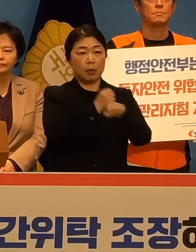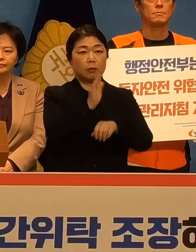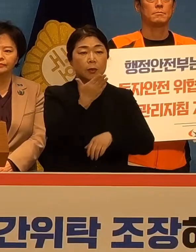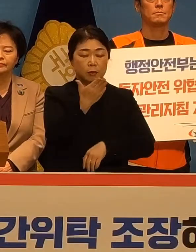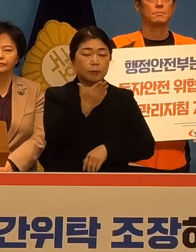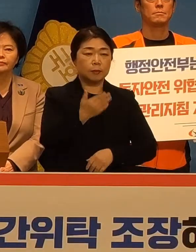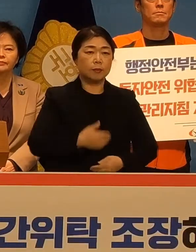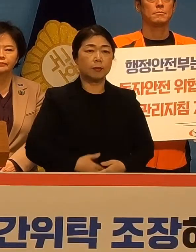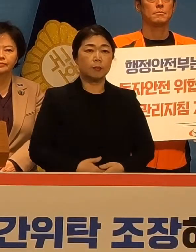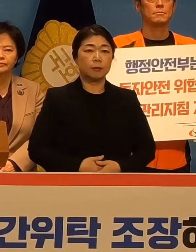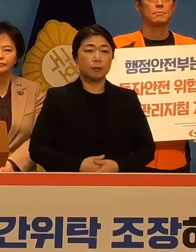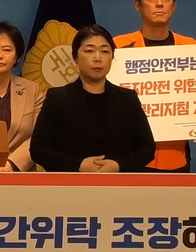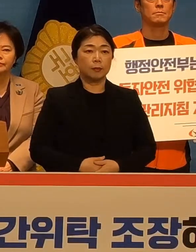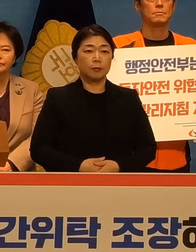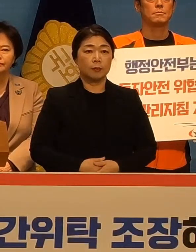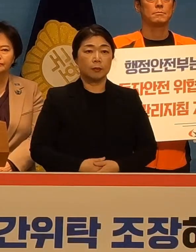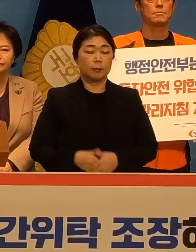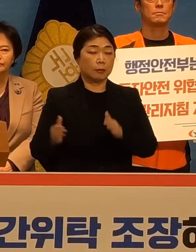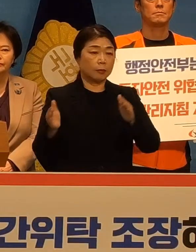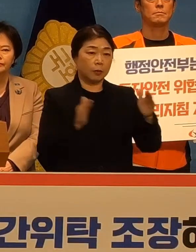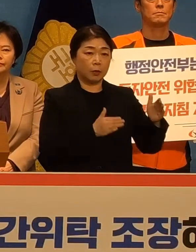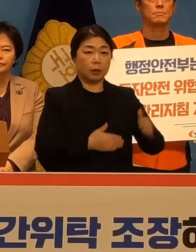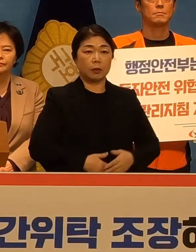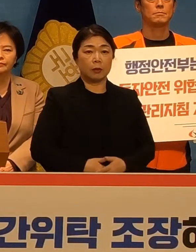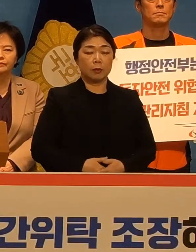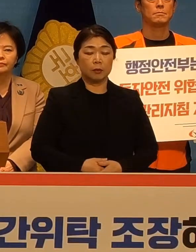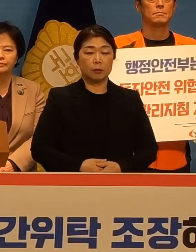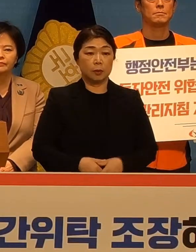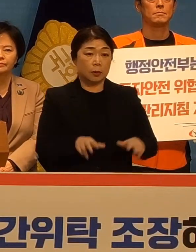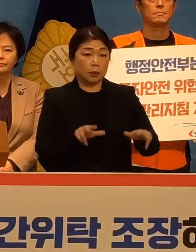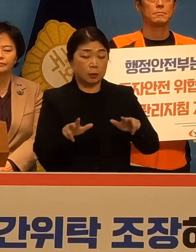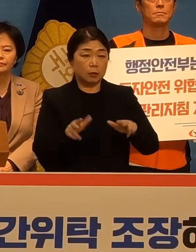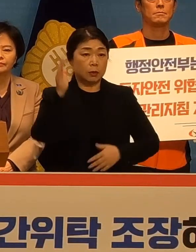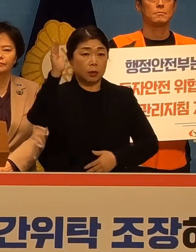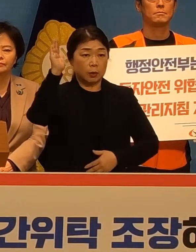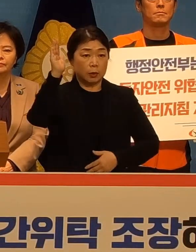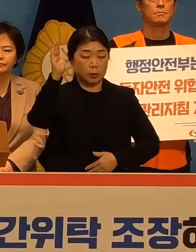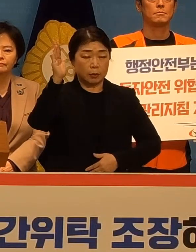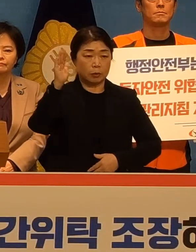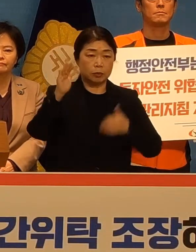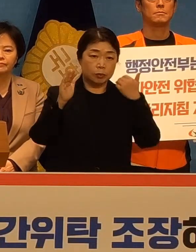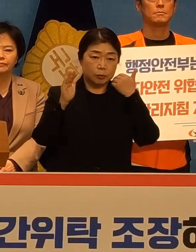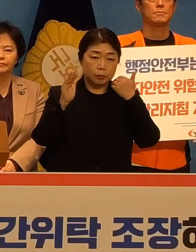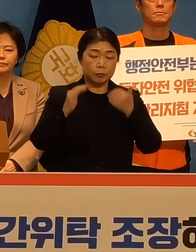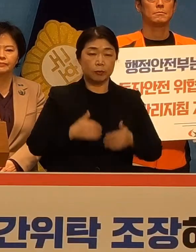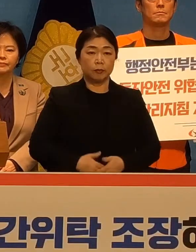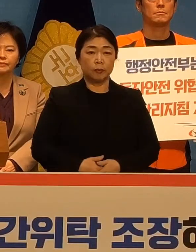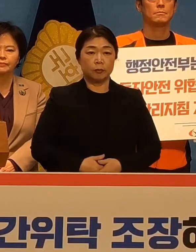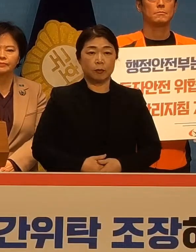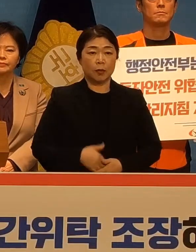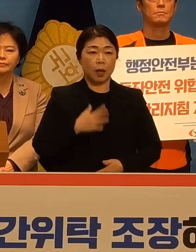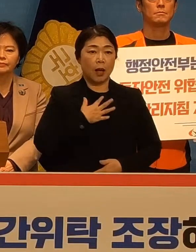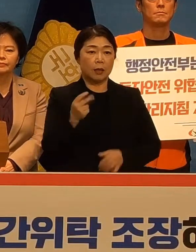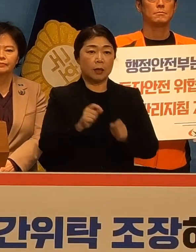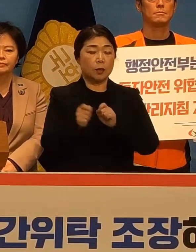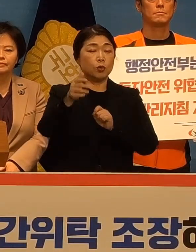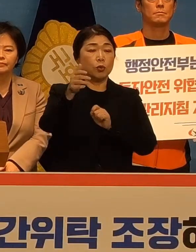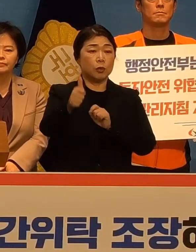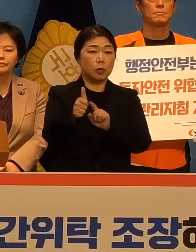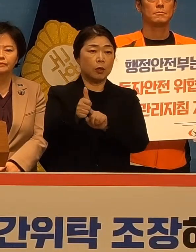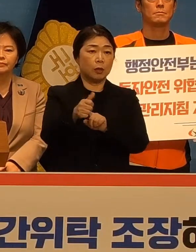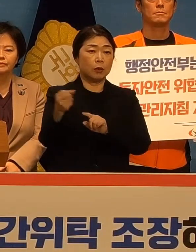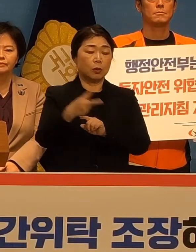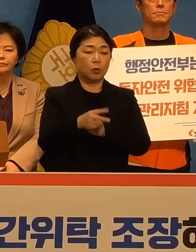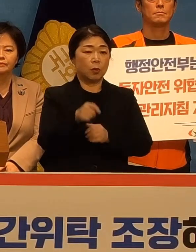할 것입니다. 이어서 우리 현장 발언은 안산 지부장 연종흠,